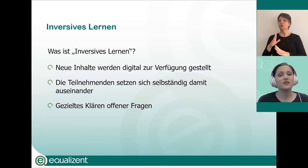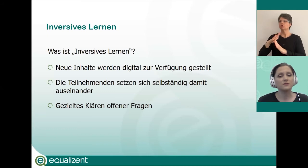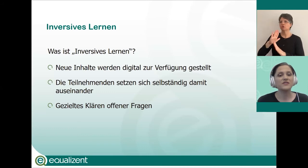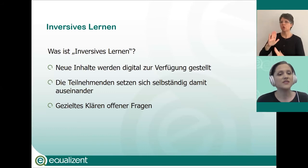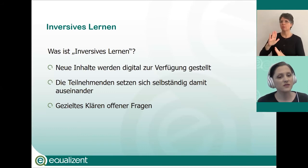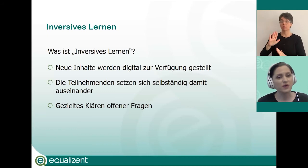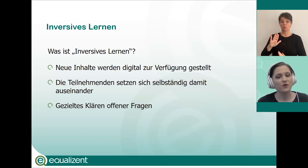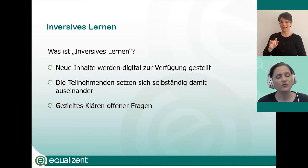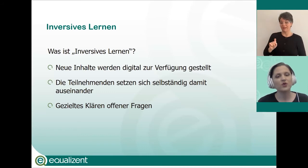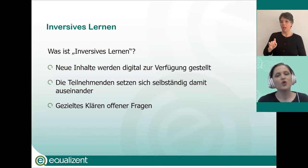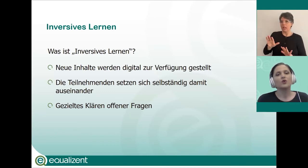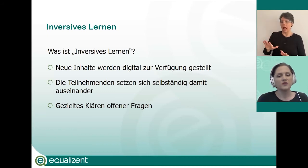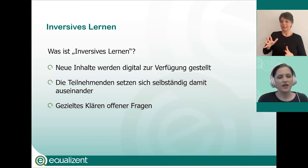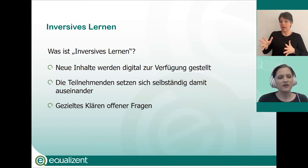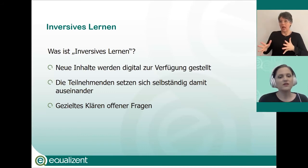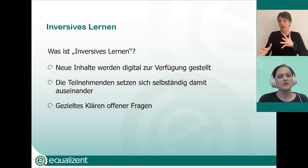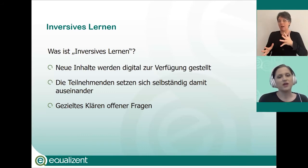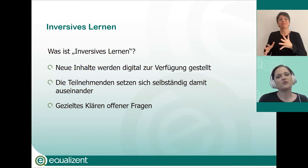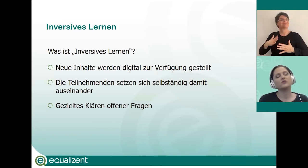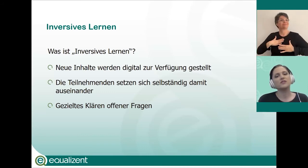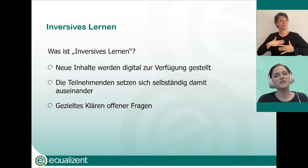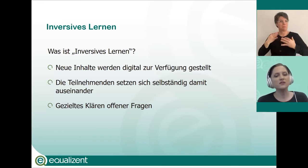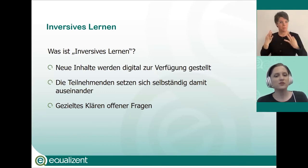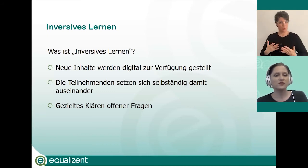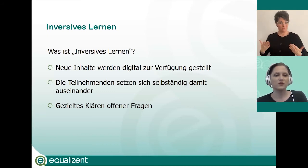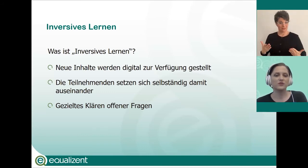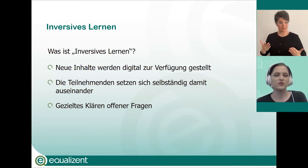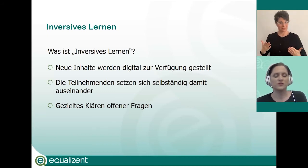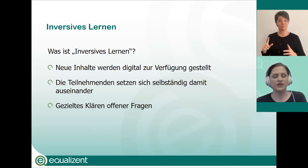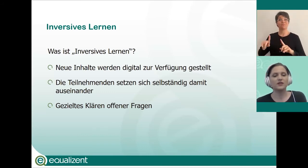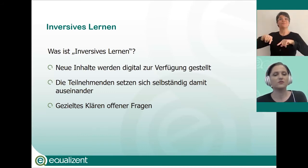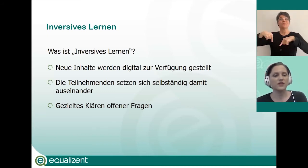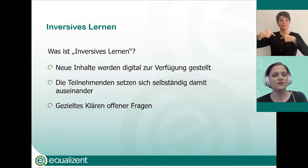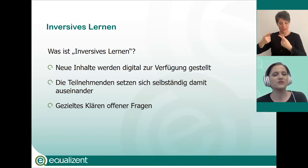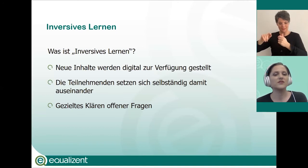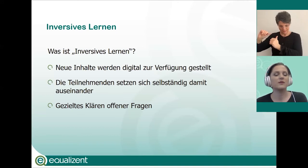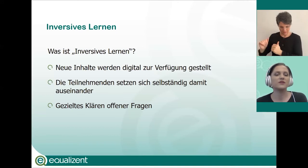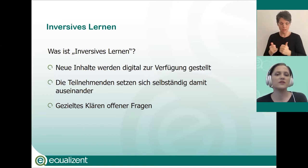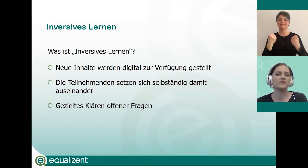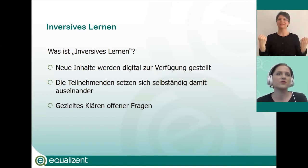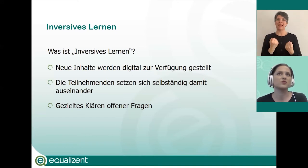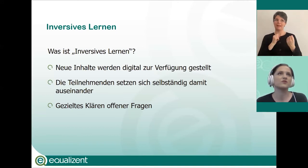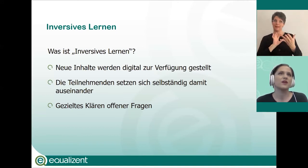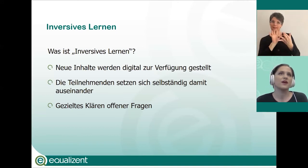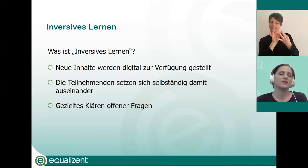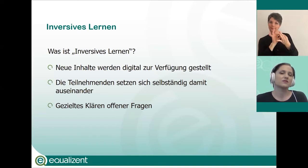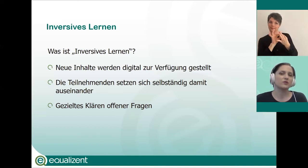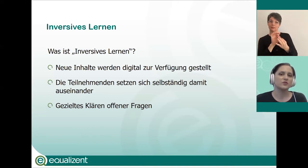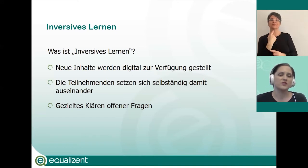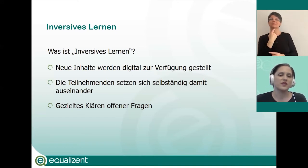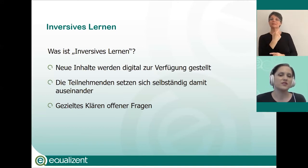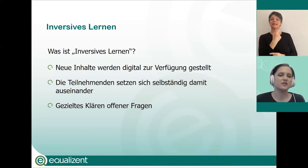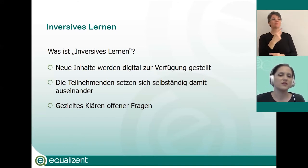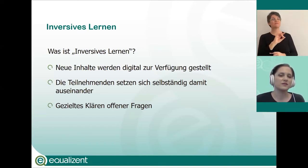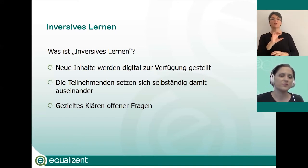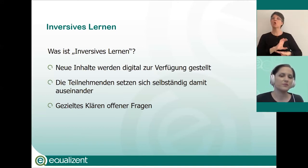machen, je nachdem, wie Sie es brauchen. Und dann gehen Sie im Anschluss gezielt zu den Trainerinnen und Trainern. Die haben dann die Funktion eines Coaches.